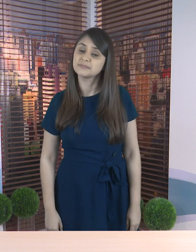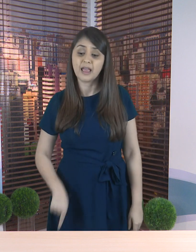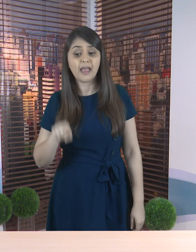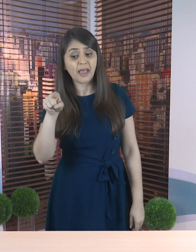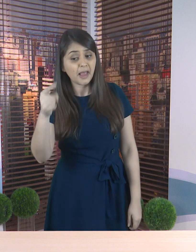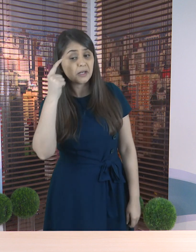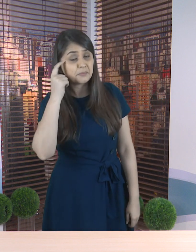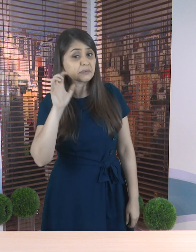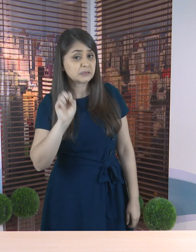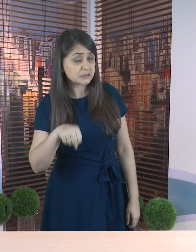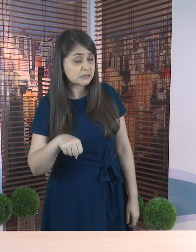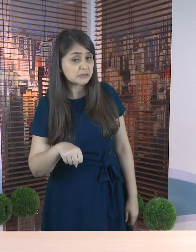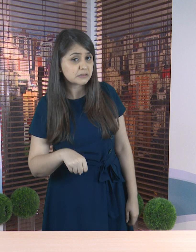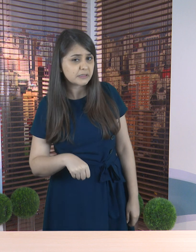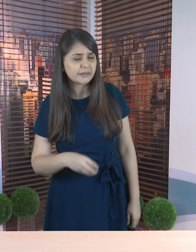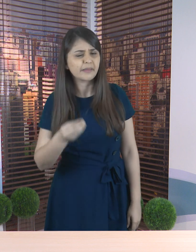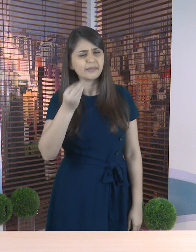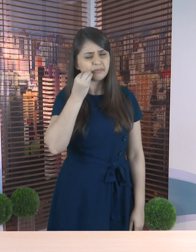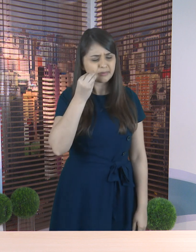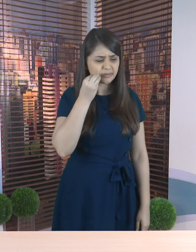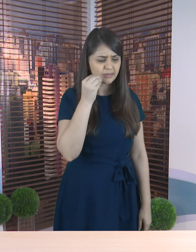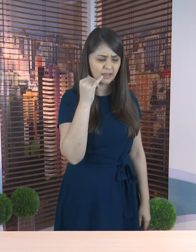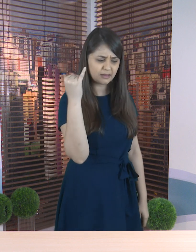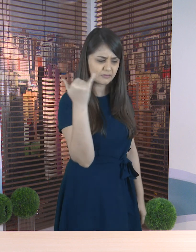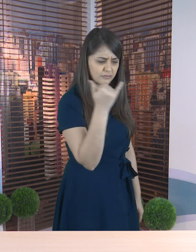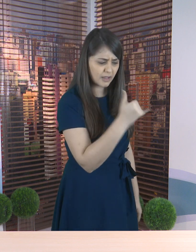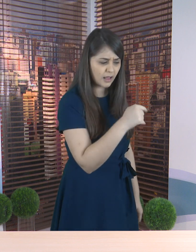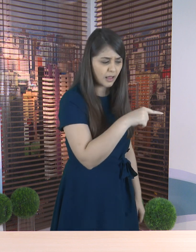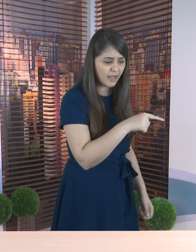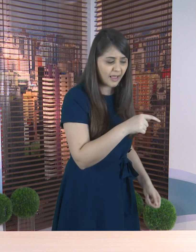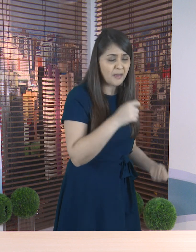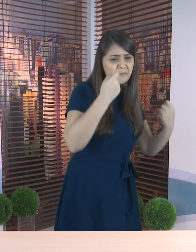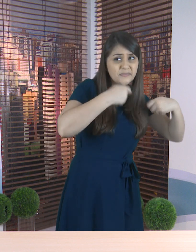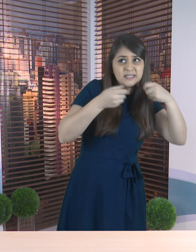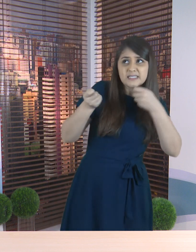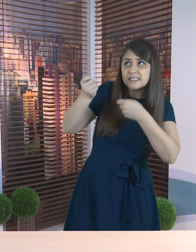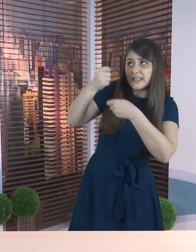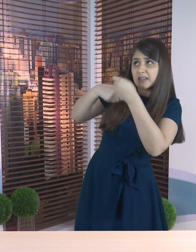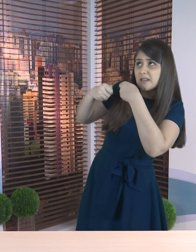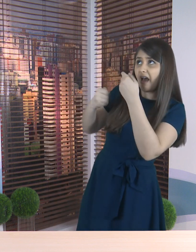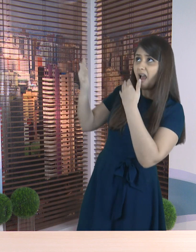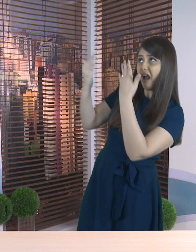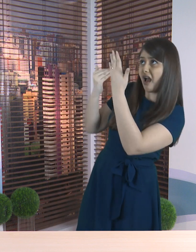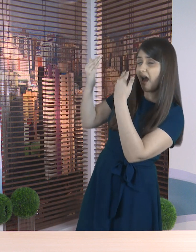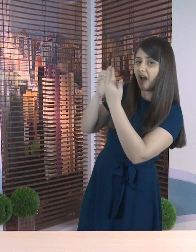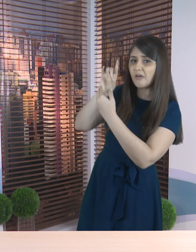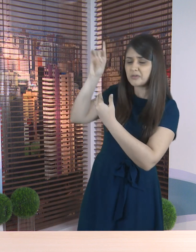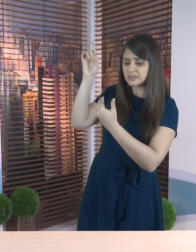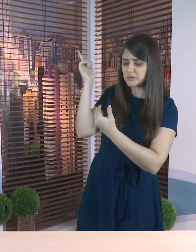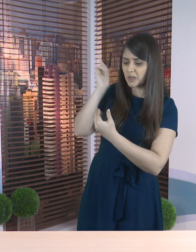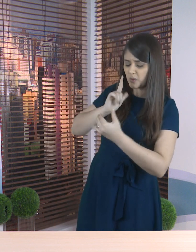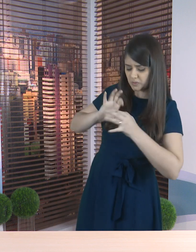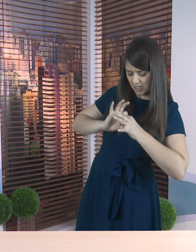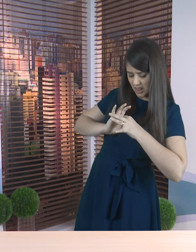suas dificuldades. Veja a sutileza do texto dentro do contexto geral do livro.